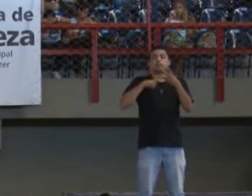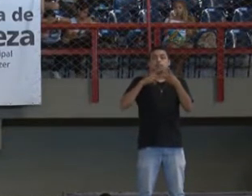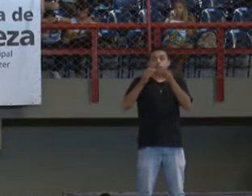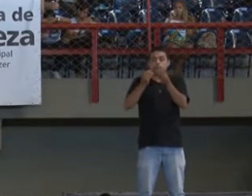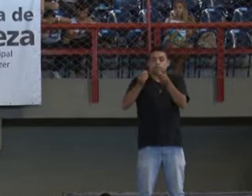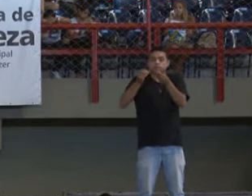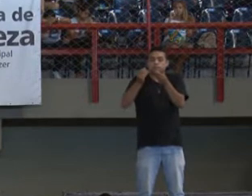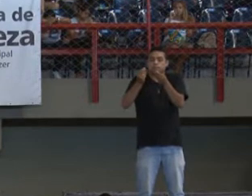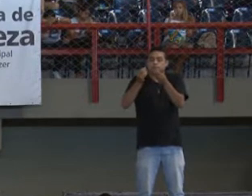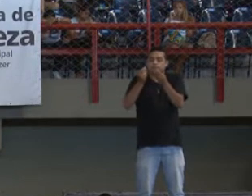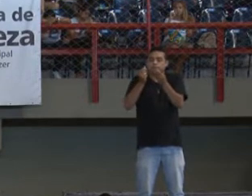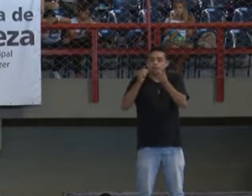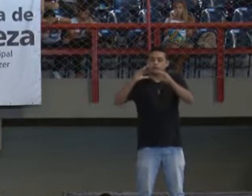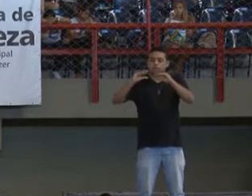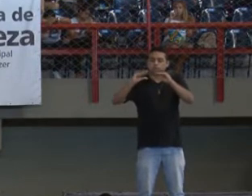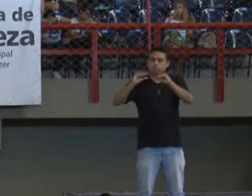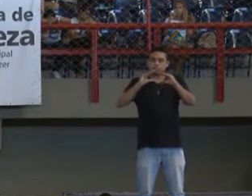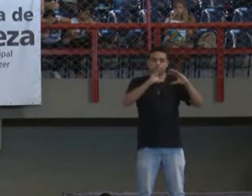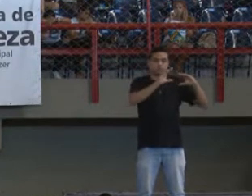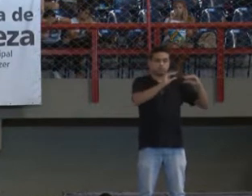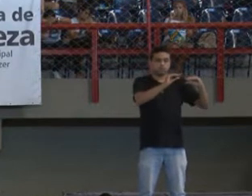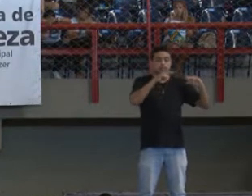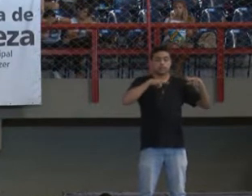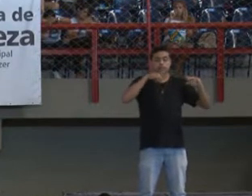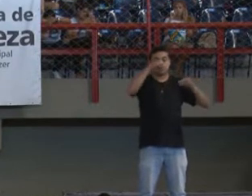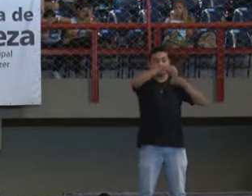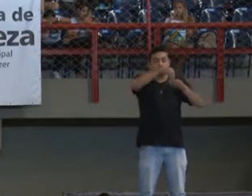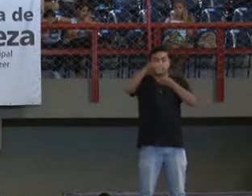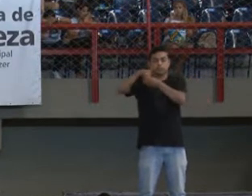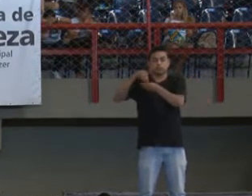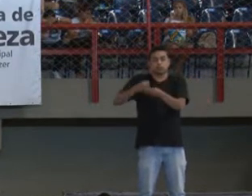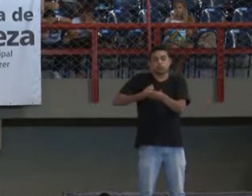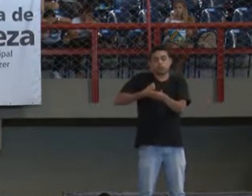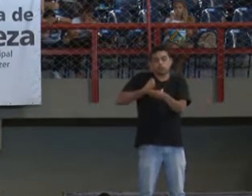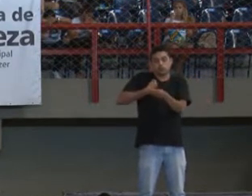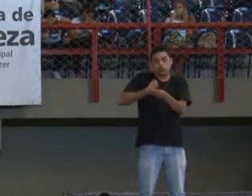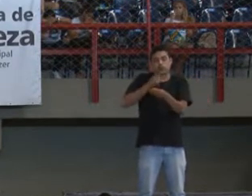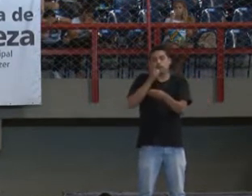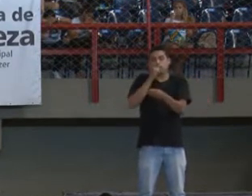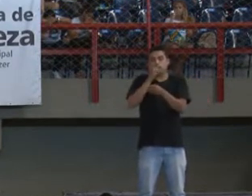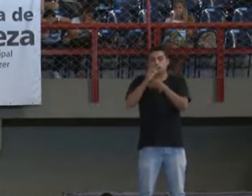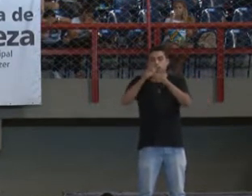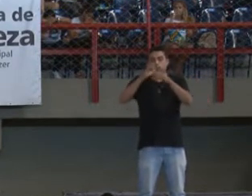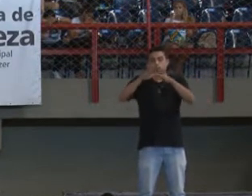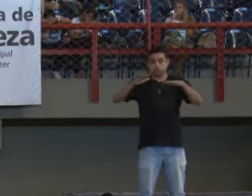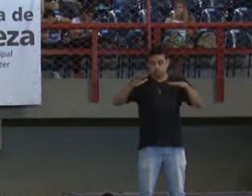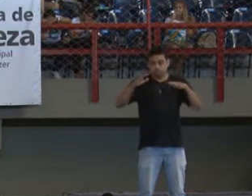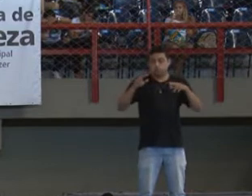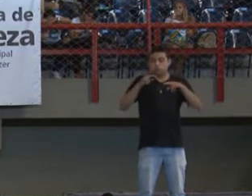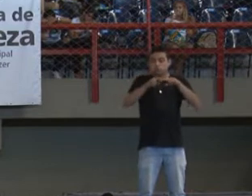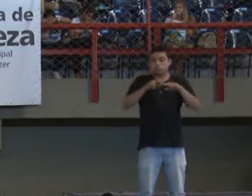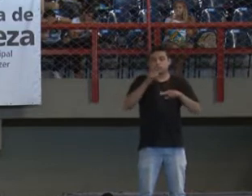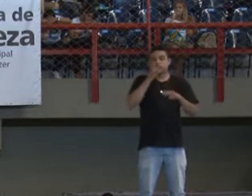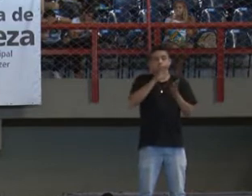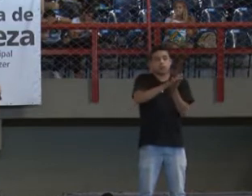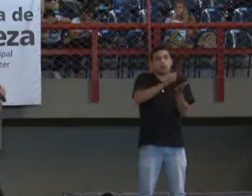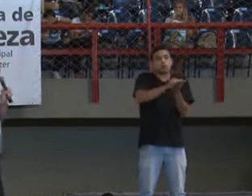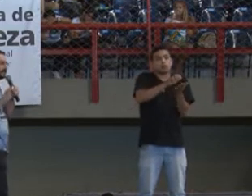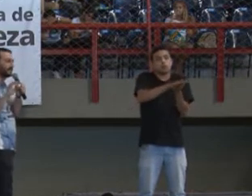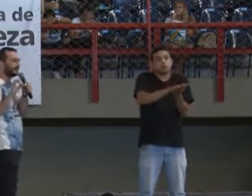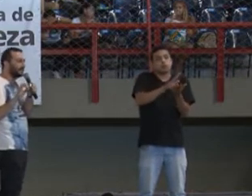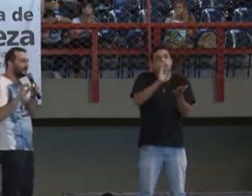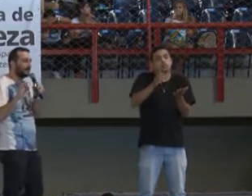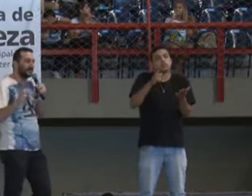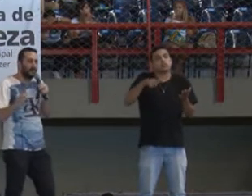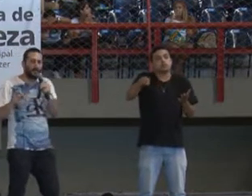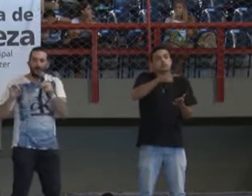viscosidade, a concentração de matéria orgânica na água. Aí eu quero que você anote só o seguinte: quais são as correntes que